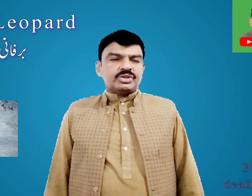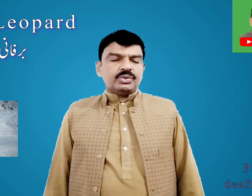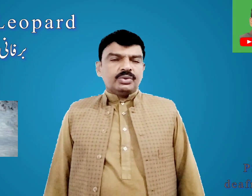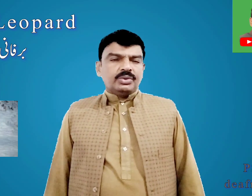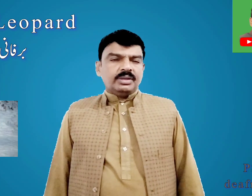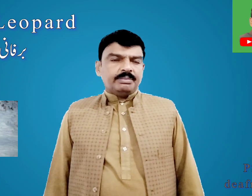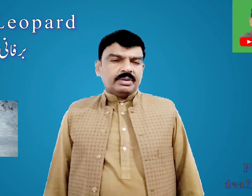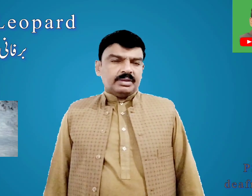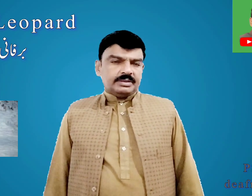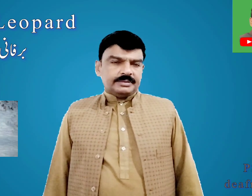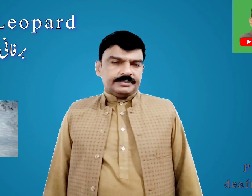स्नो लिपर्ड